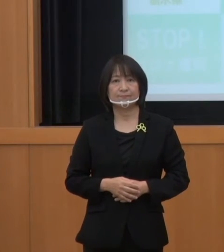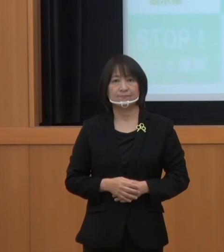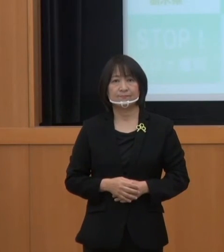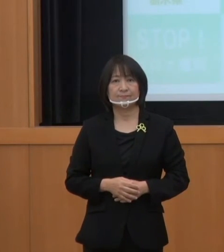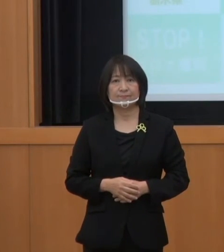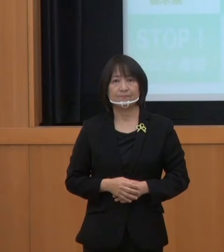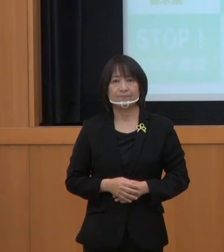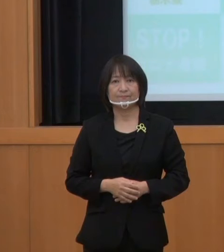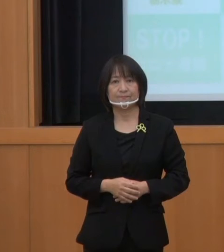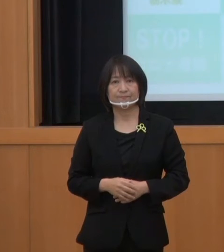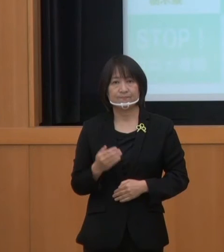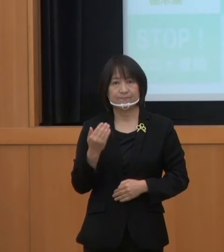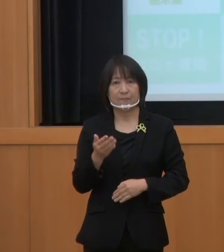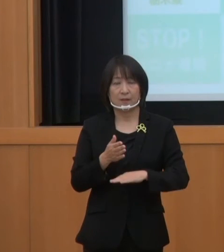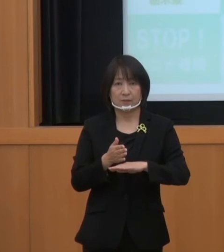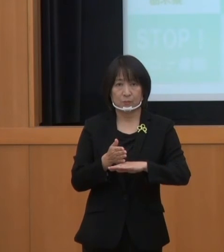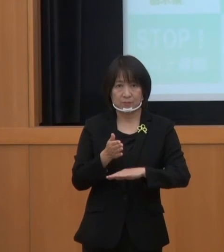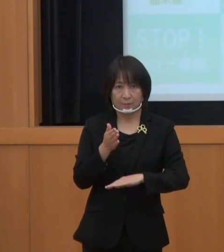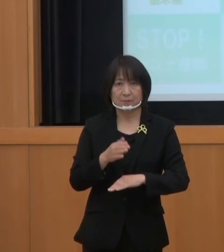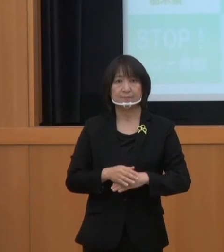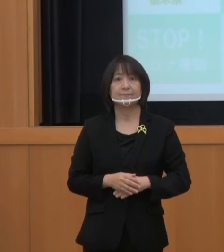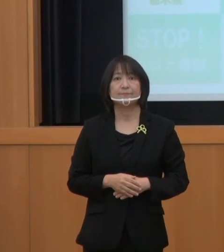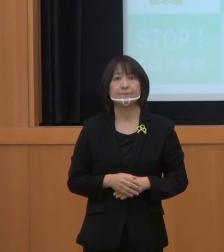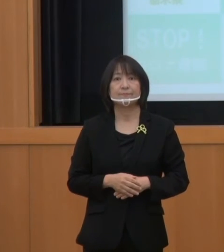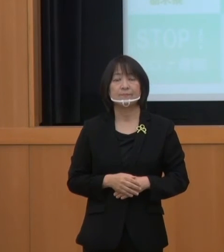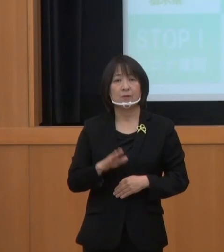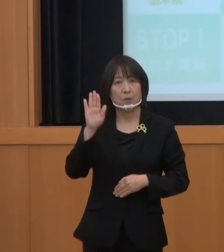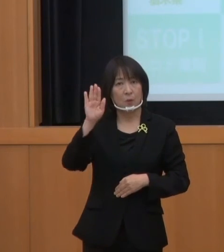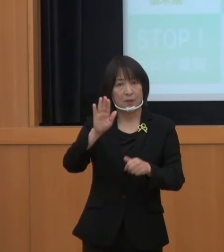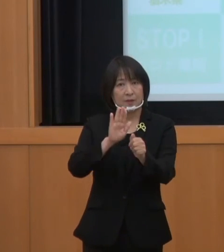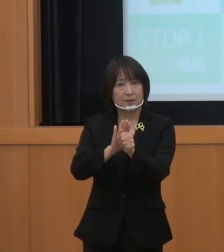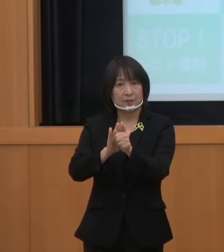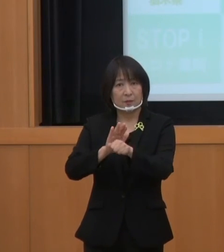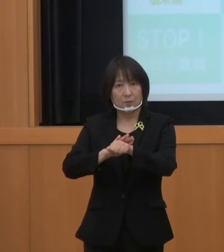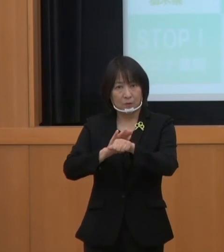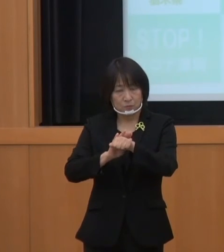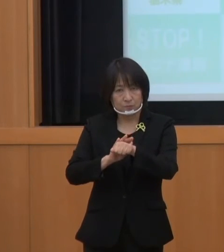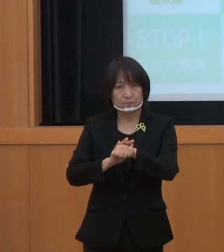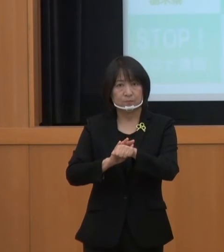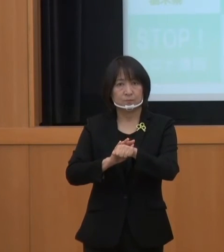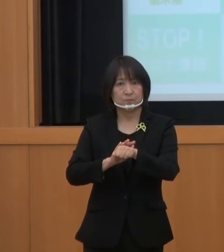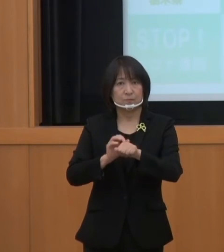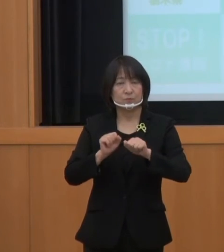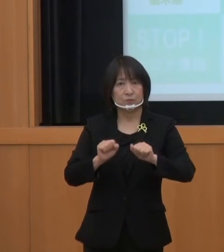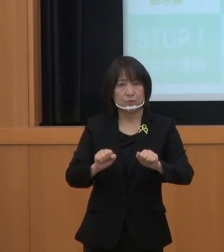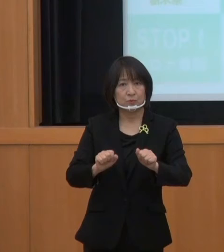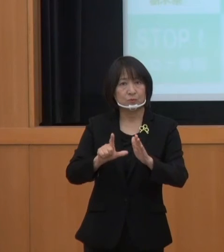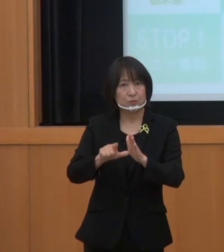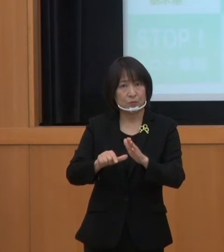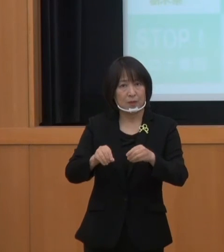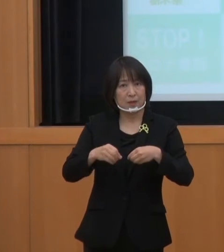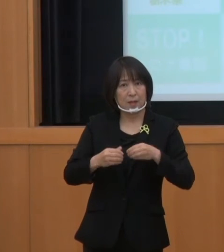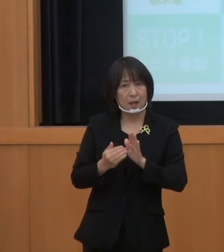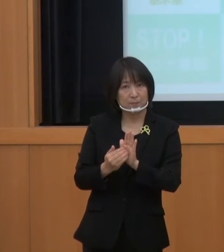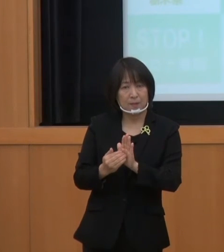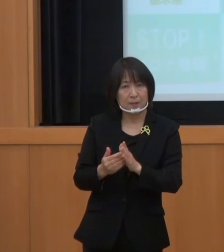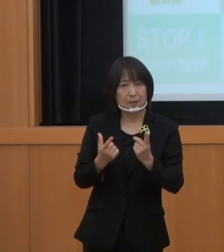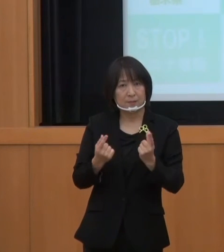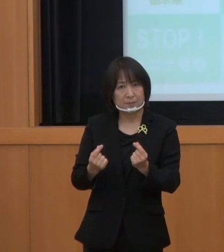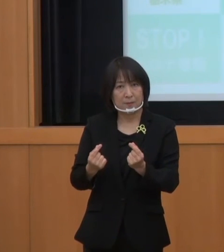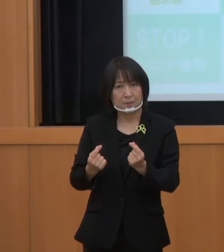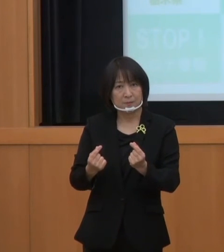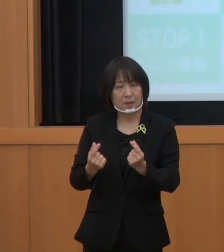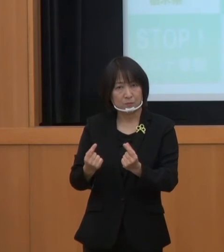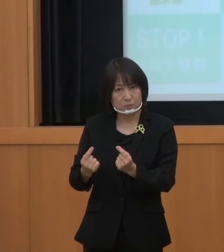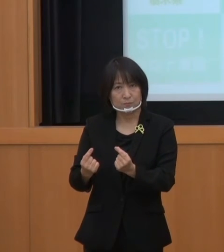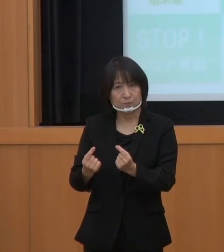はい、ありがとうございます。やはり今後支援策を打つにあたっては、そういうふうな感染対策がきちっとされているということが前提になる